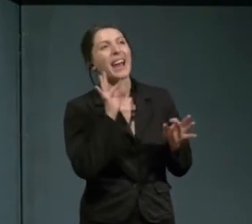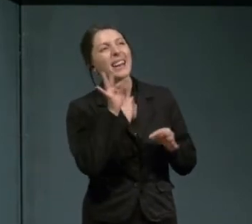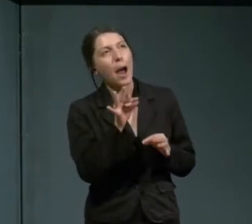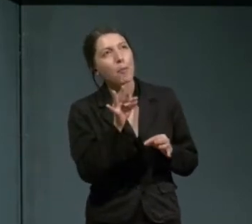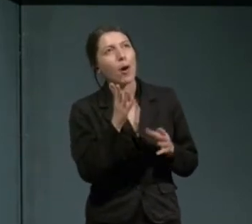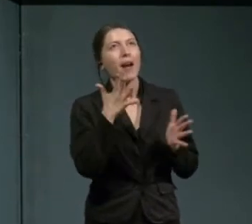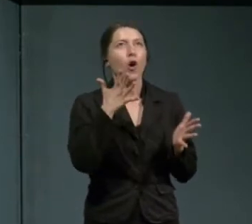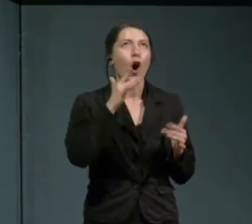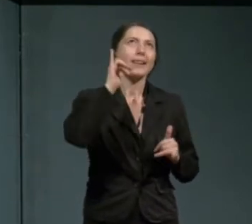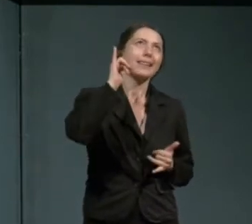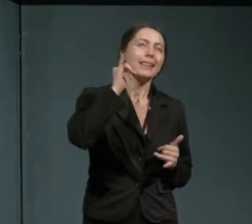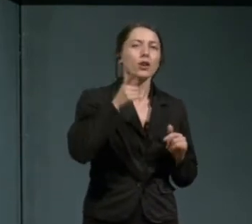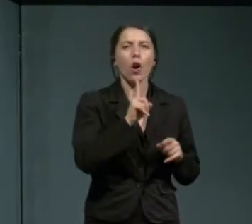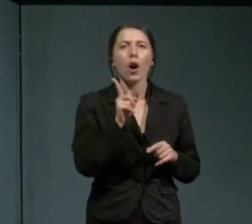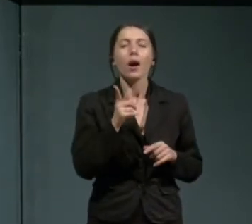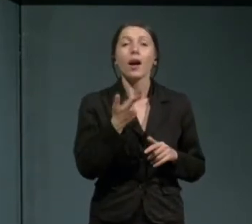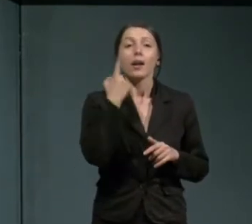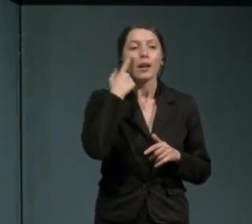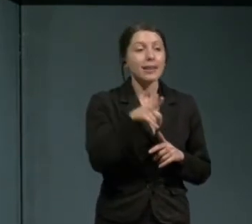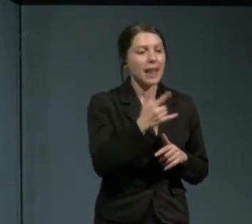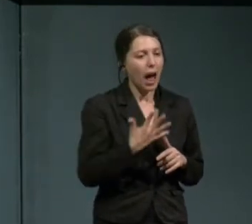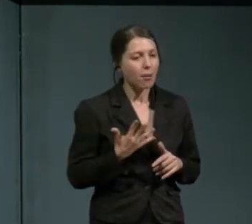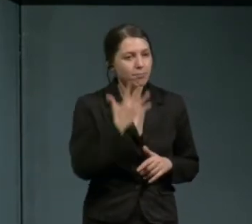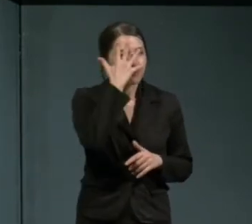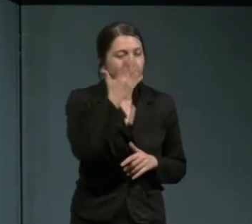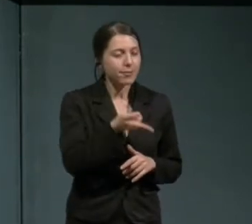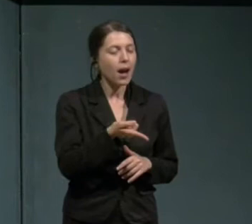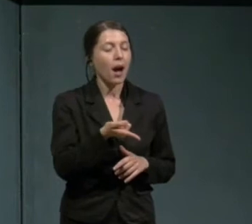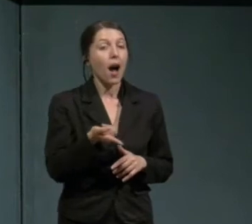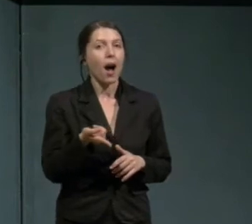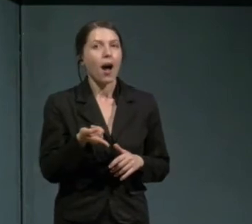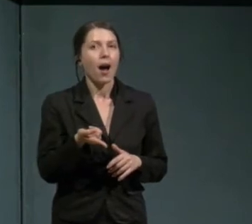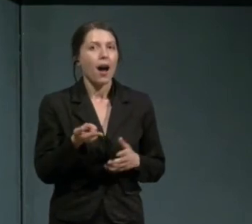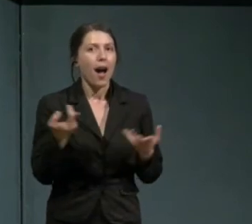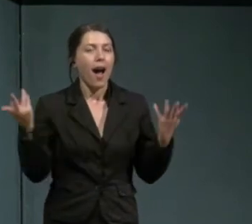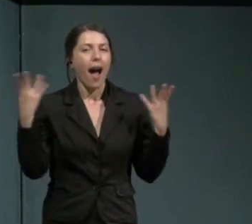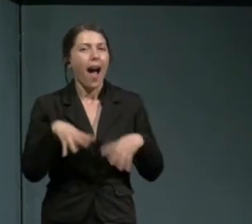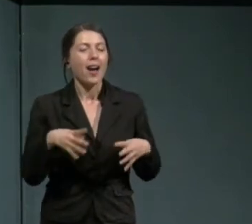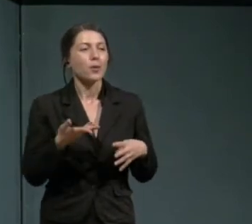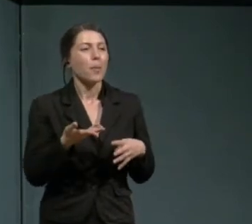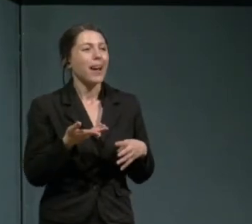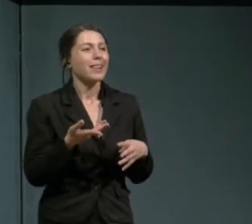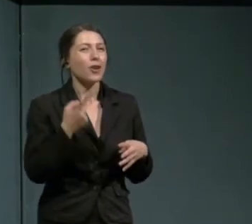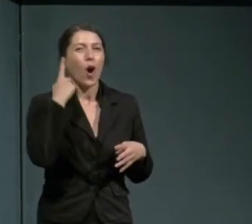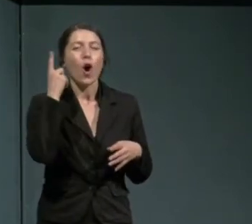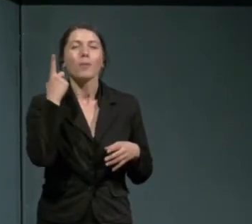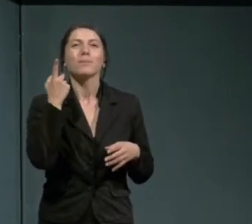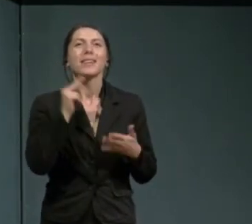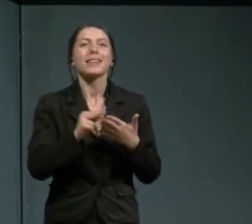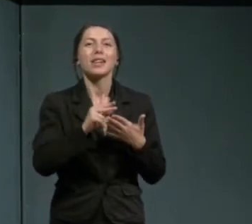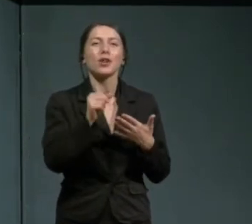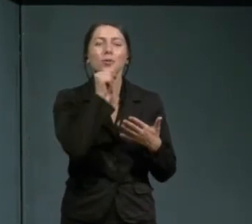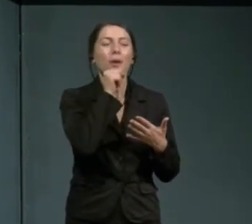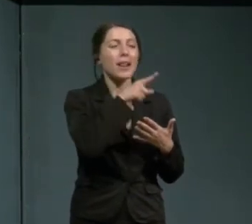meno sappiamo che arrossisce la scrittura si avvale di questa manifestazione esterna